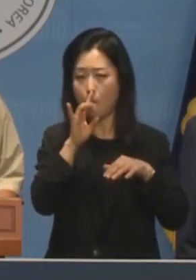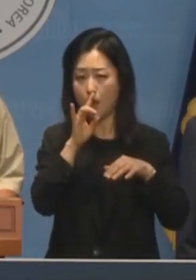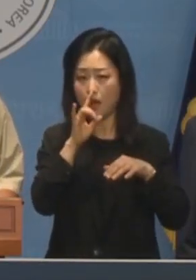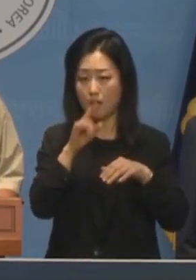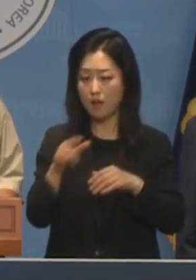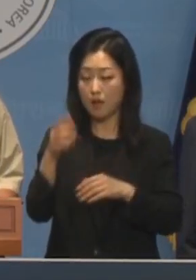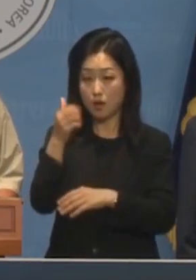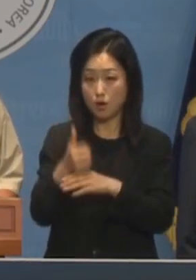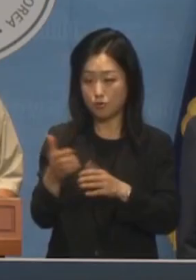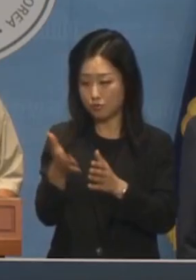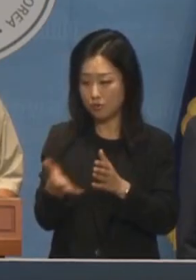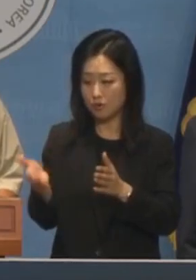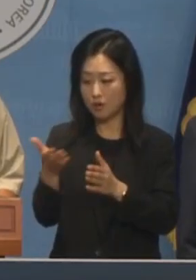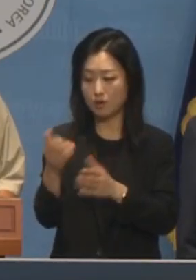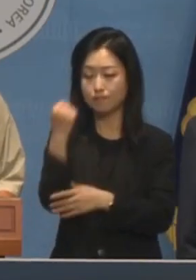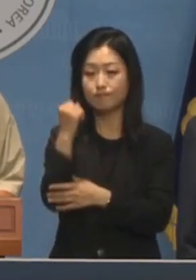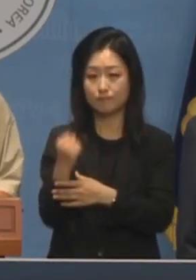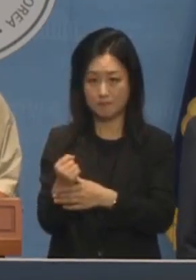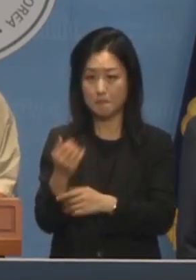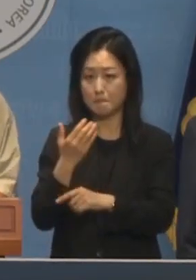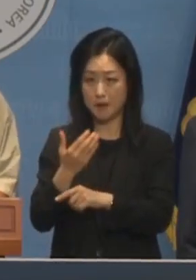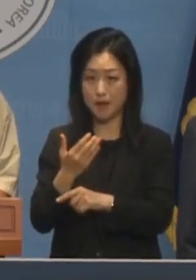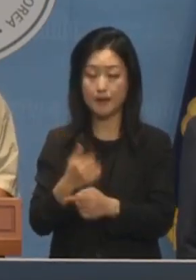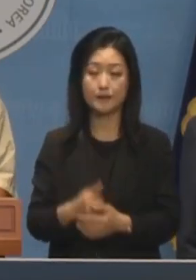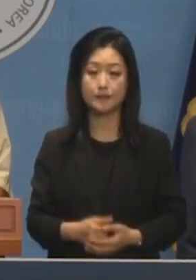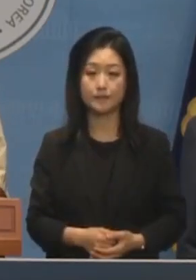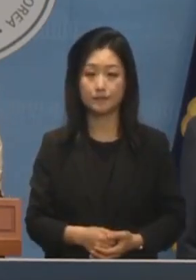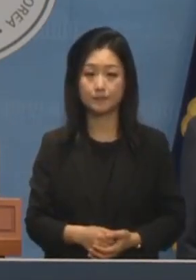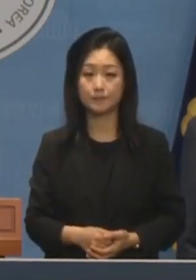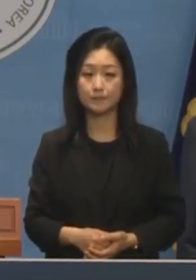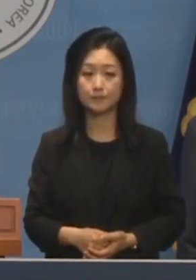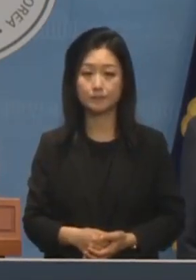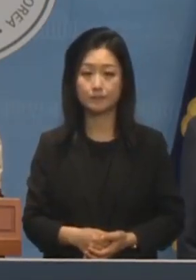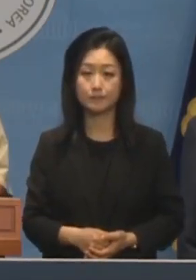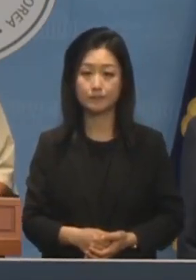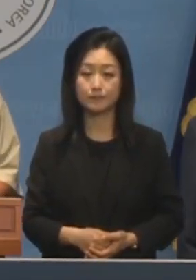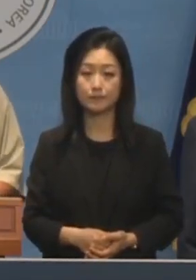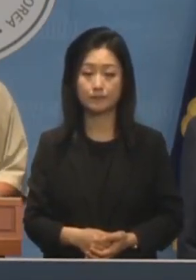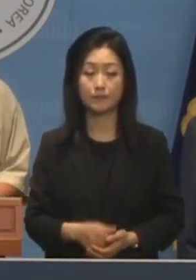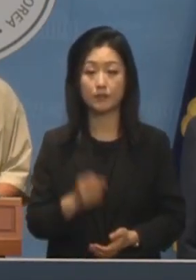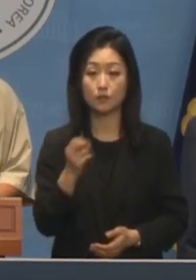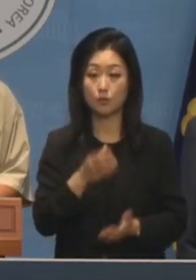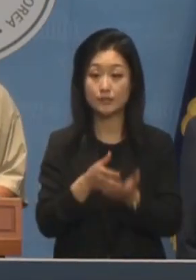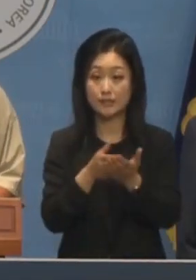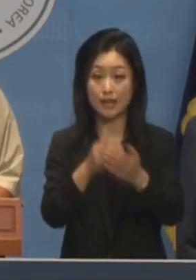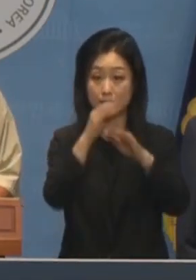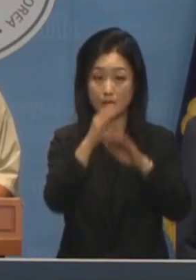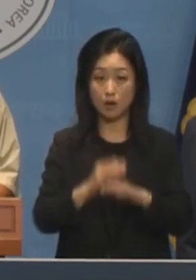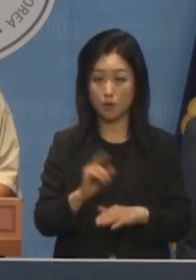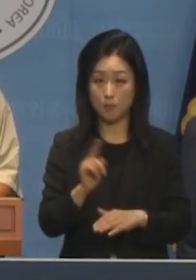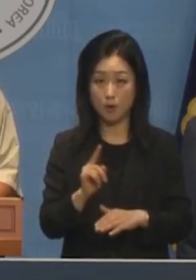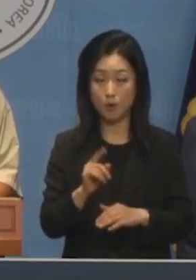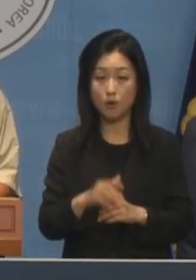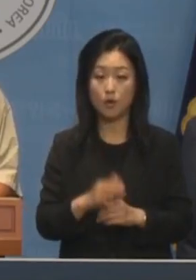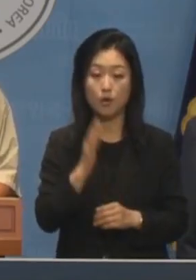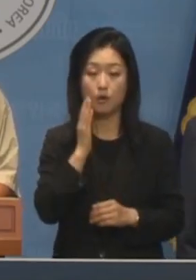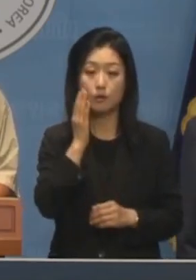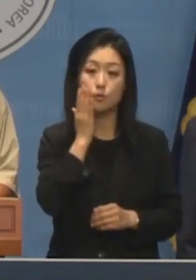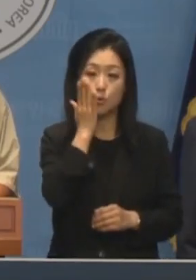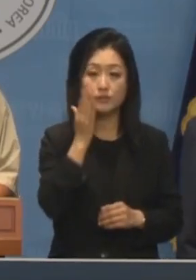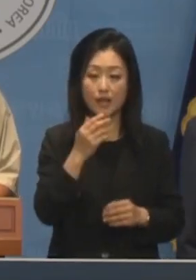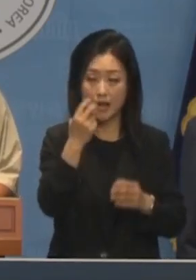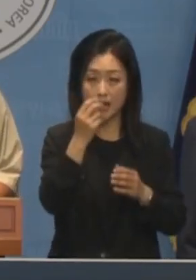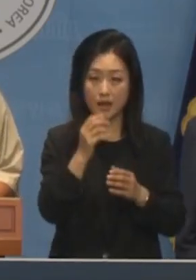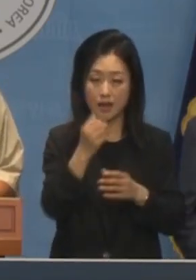구간에서도 녹조가 창궐할 수 있다라고 저희는 분석을 하고 있습니다. 그래서 저희가 제안드리는 내용은 녹조 조사